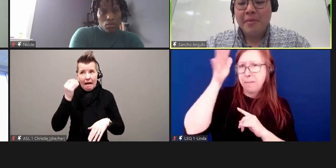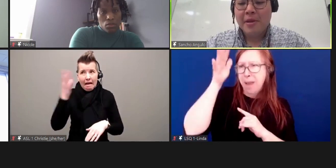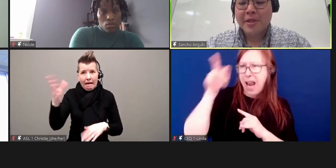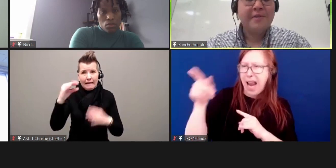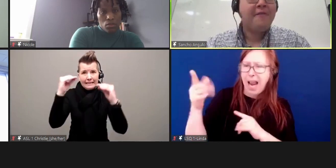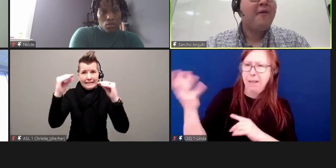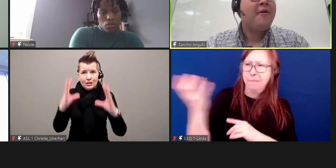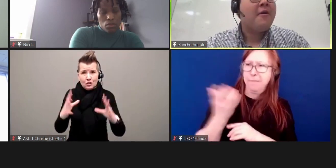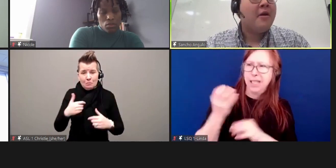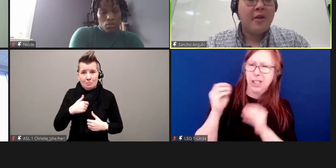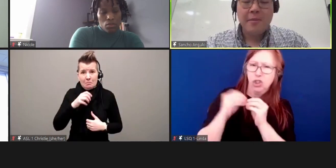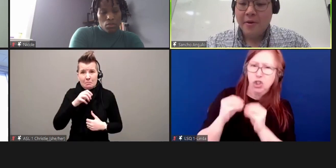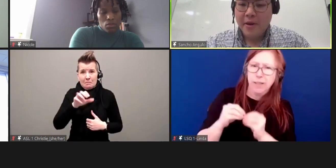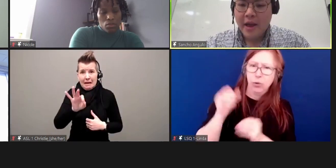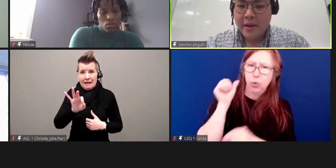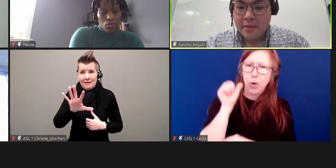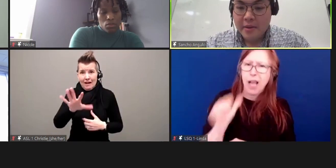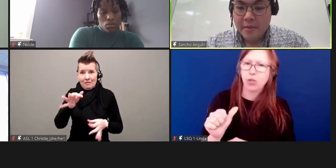jours, le chiffre